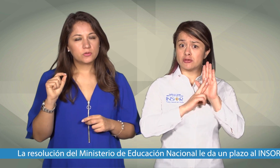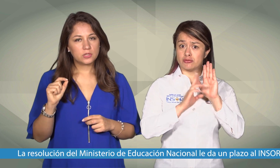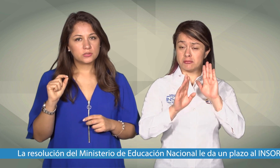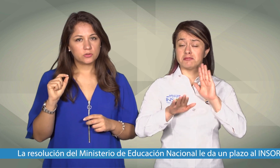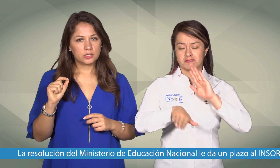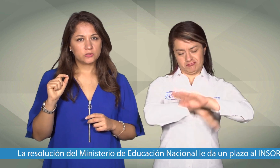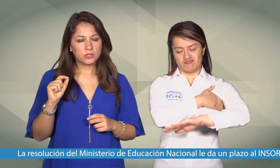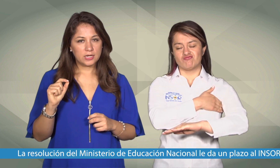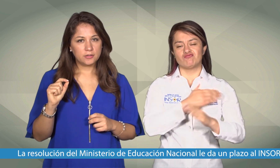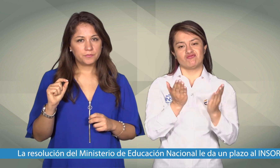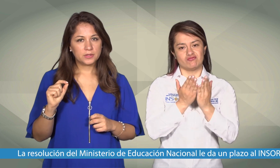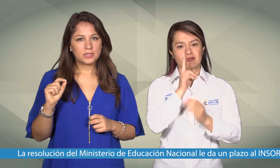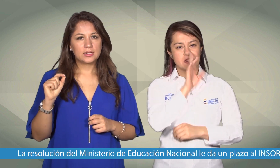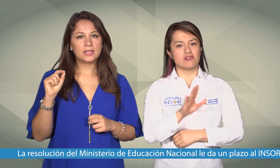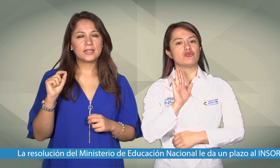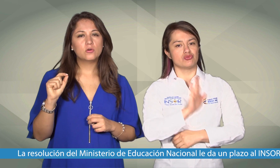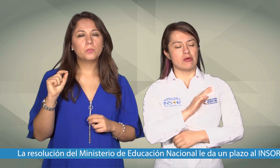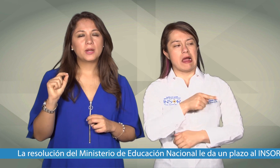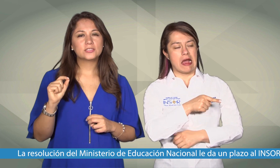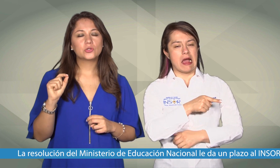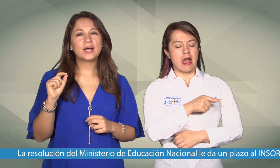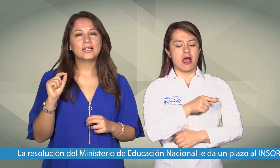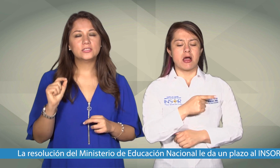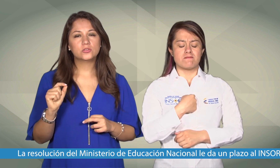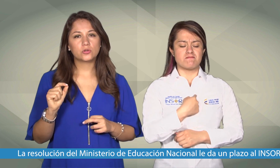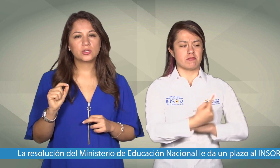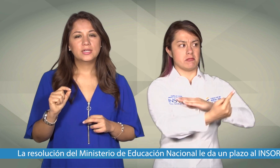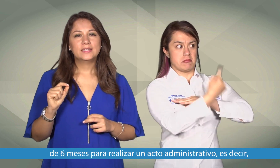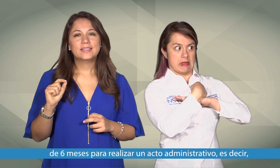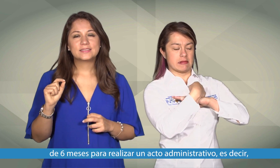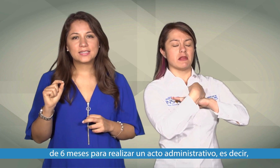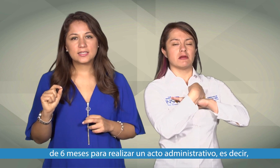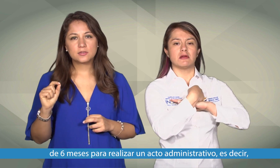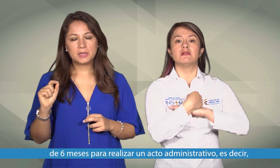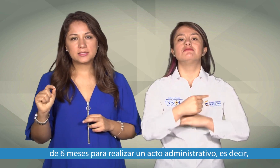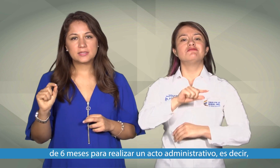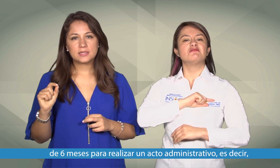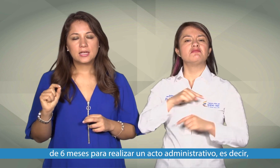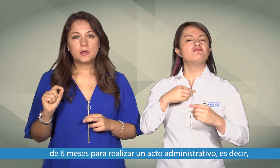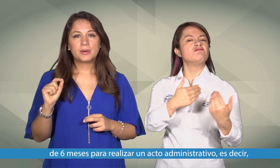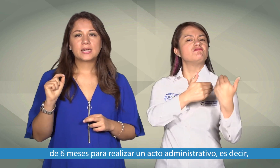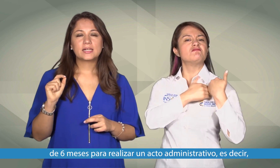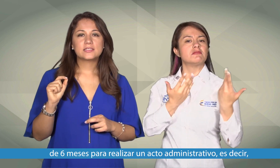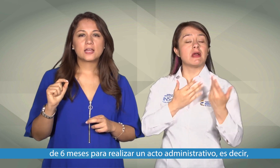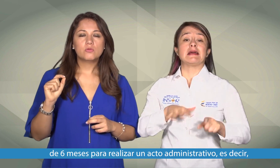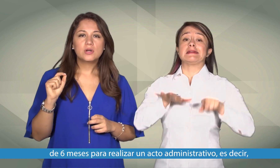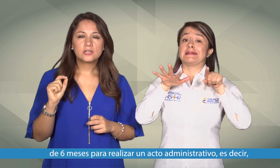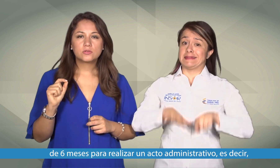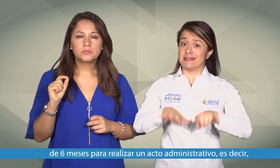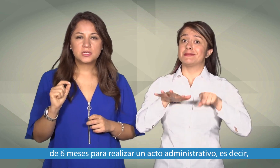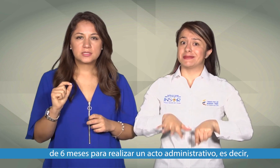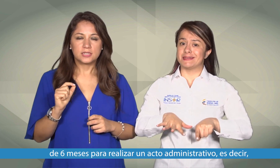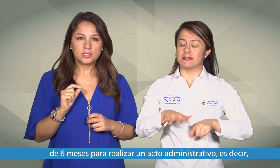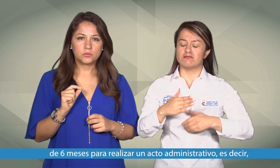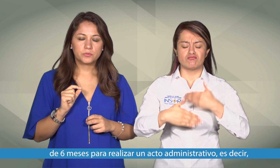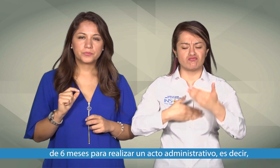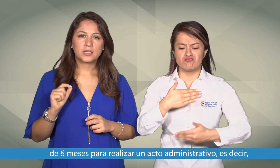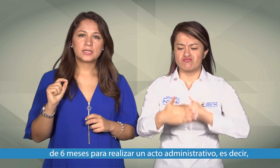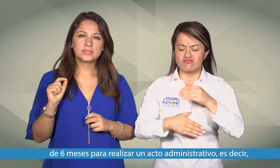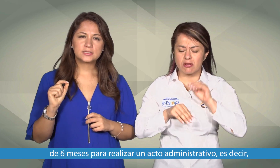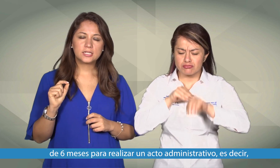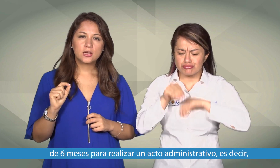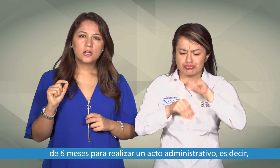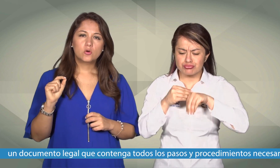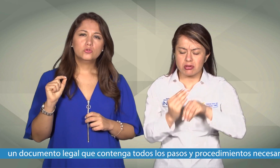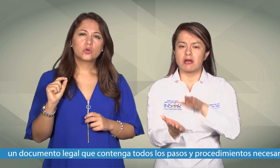Ministerio de Educación Nacional le da un plazo al INSOR de seis meses para realizar un acto administrativo,